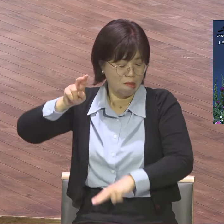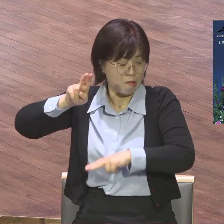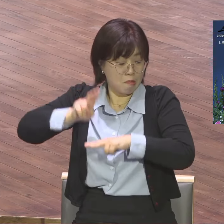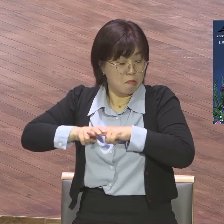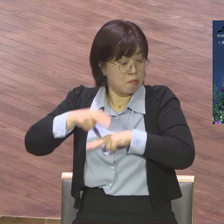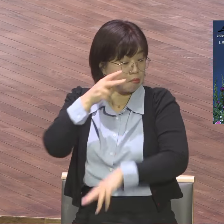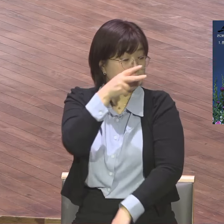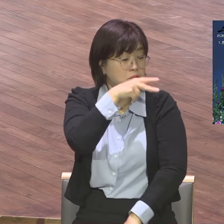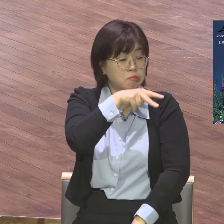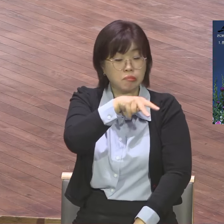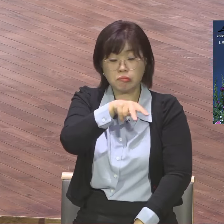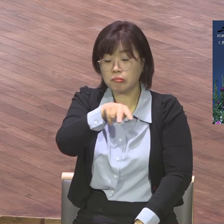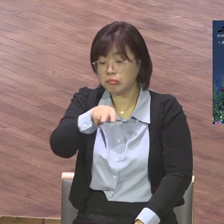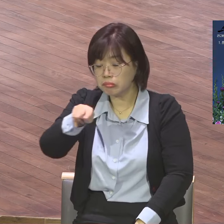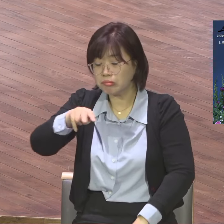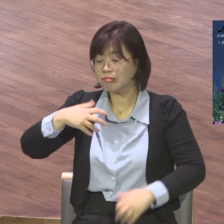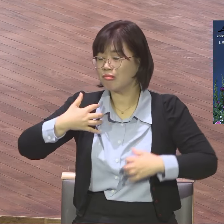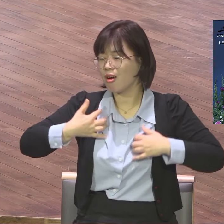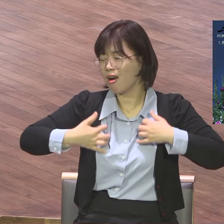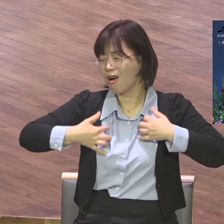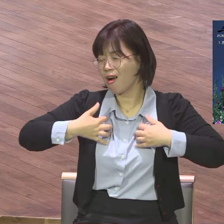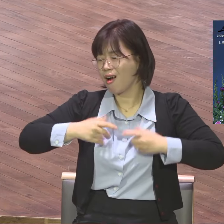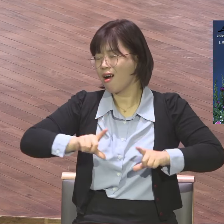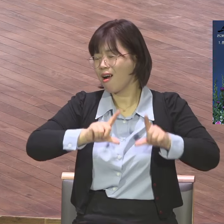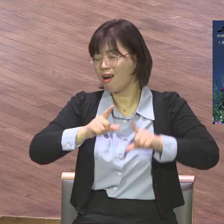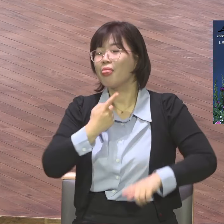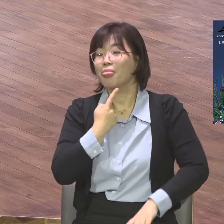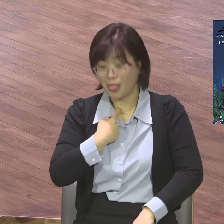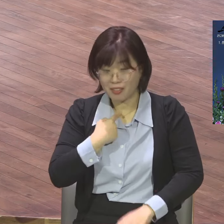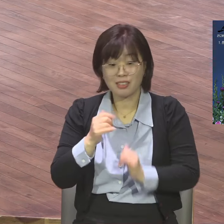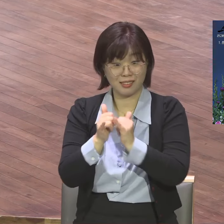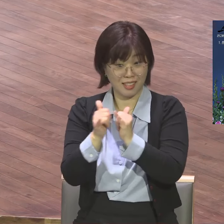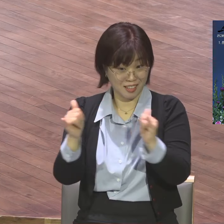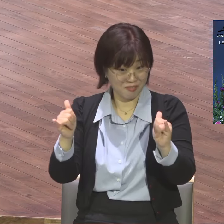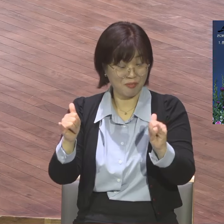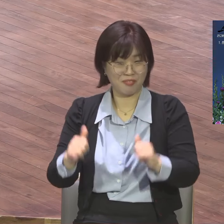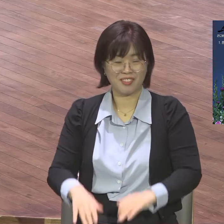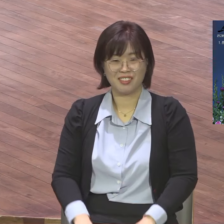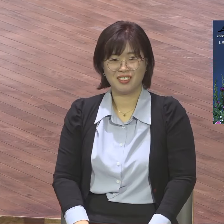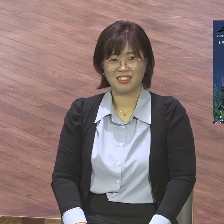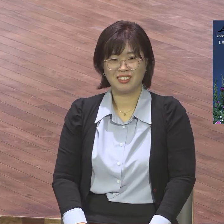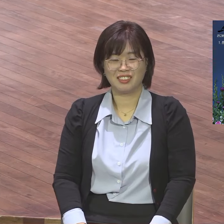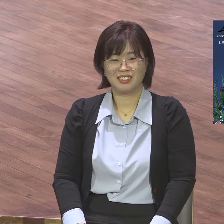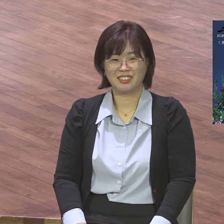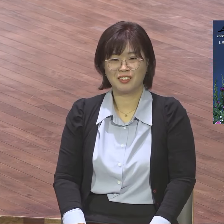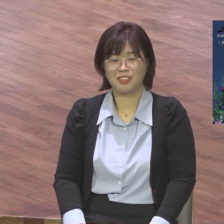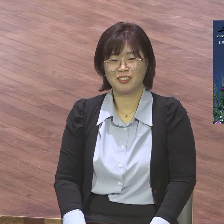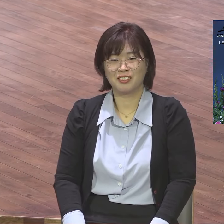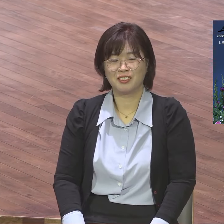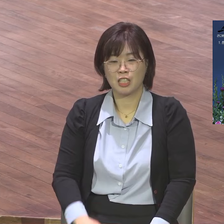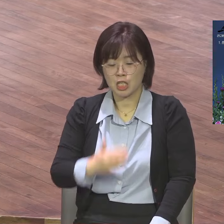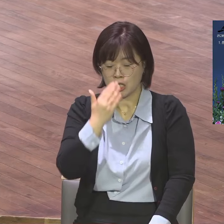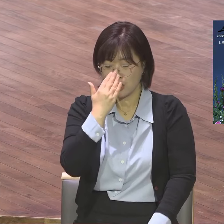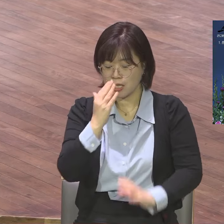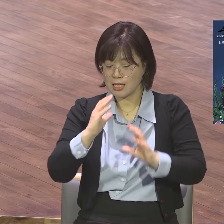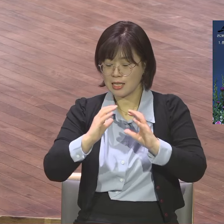솔로몬처럼 누린 사람 지구상에 없는 거예요. 솔로몬의 영광이 최고였다. 다 누려봤어.